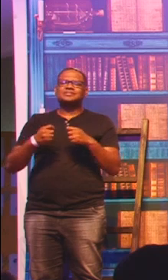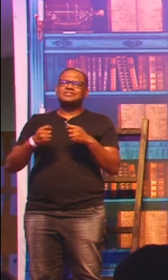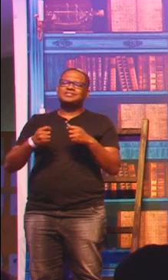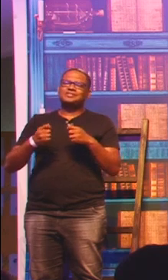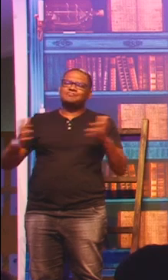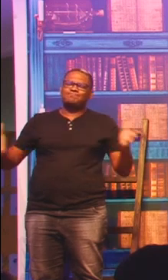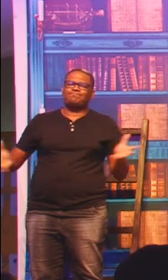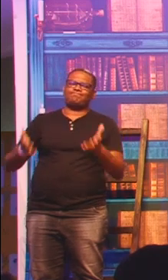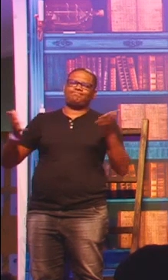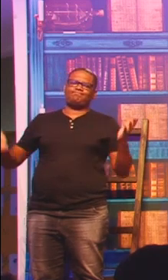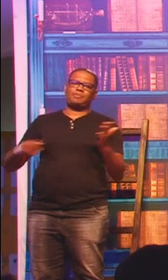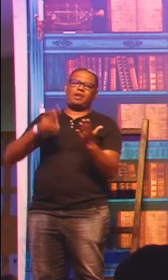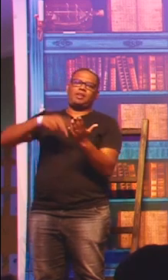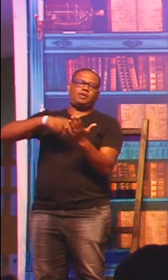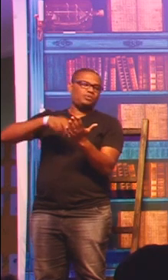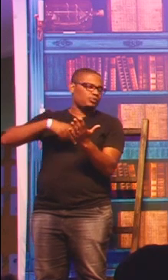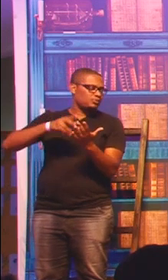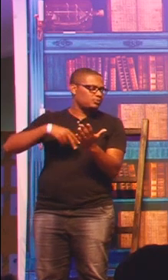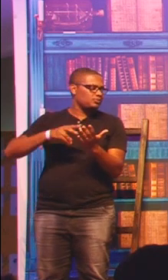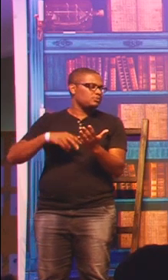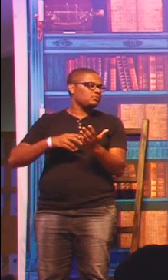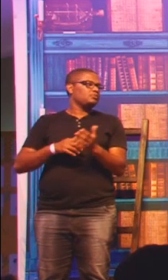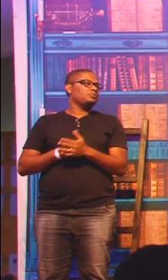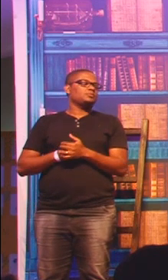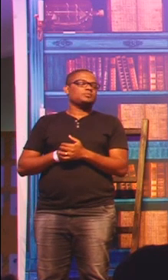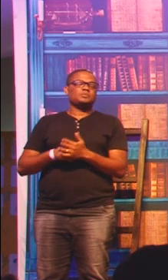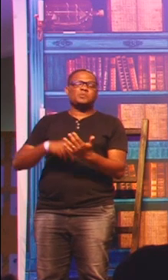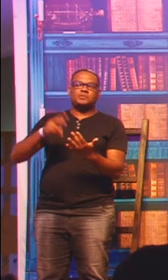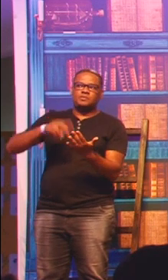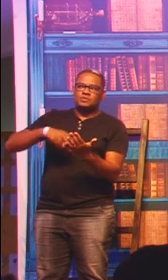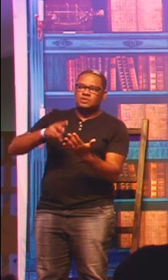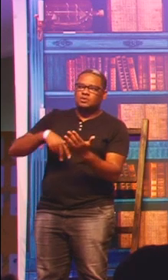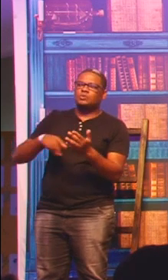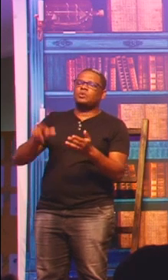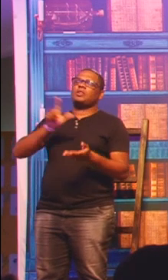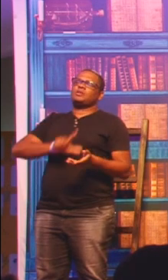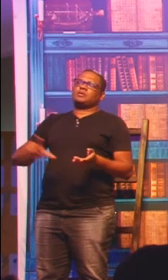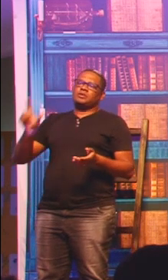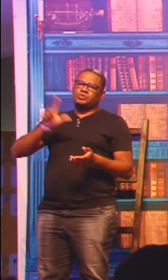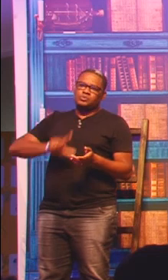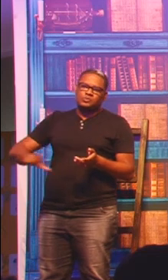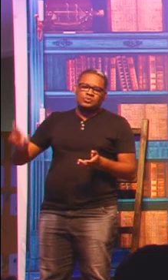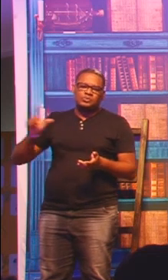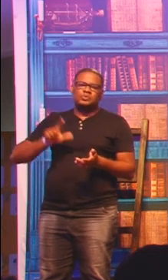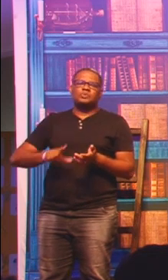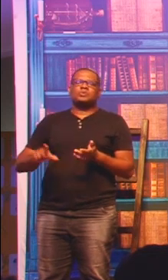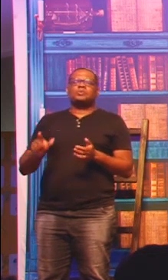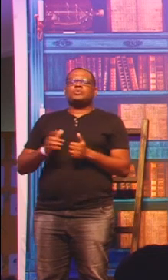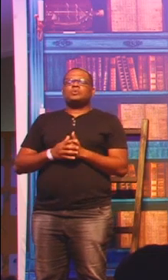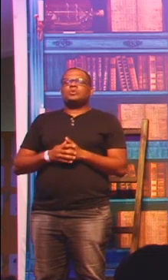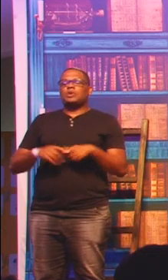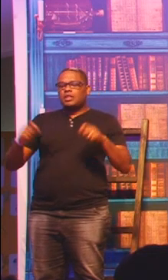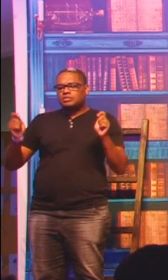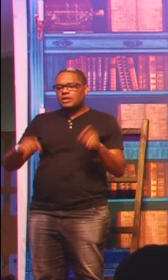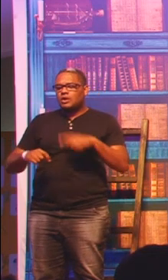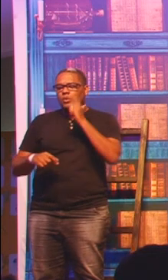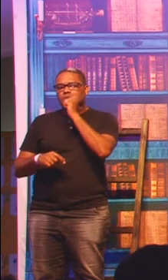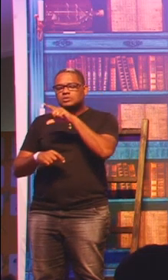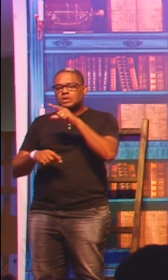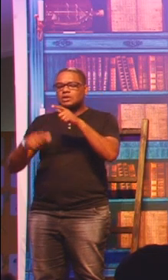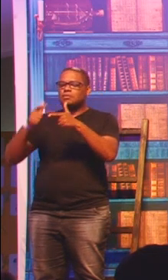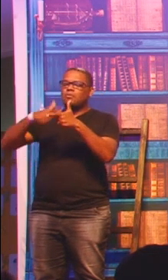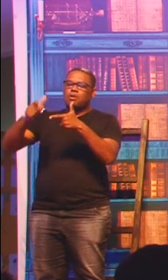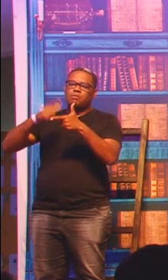leitura, fomentar, antes de mais nada, a leitura, fomentar a literatura, né? Que aí os problemas da criação vão